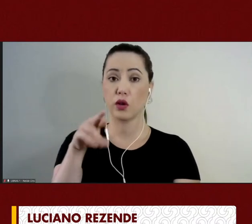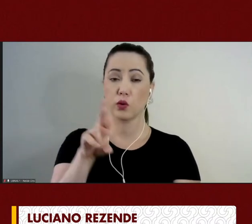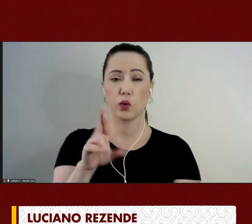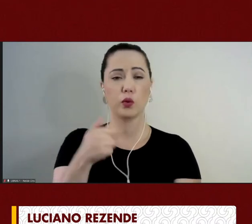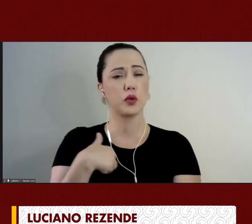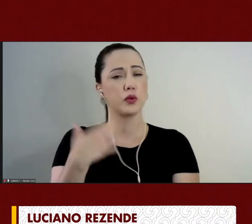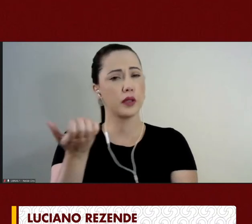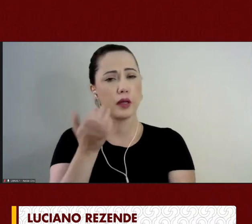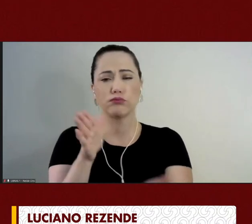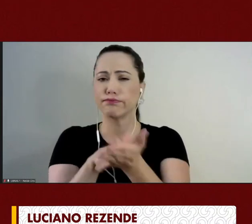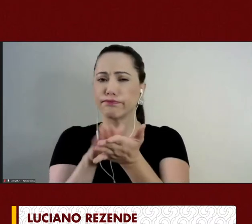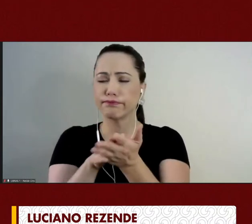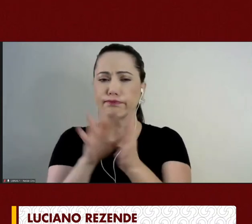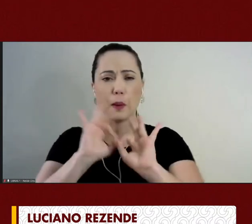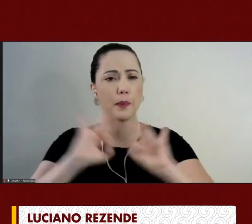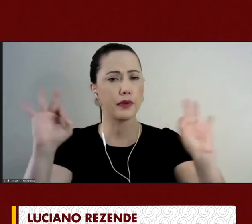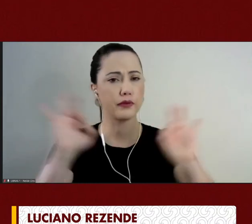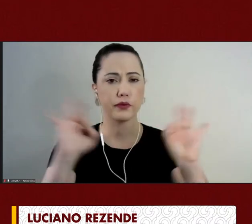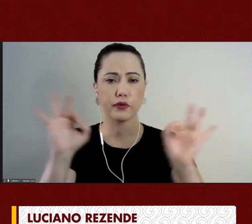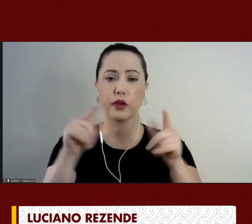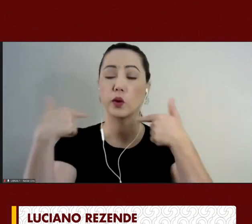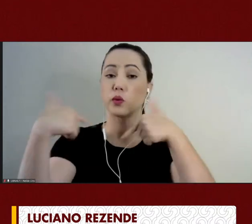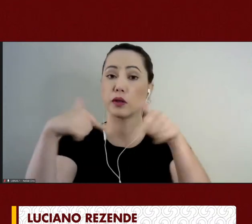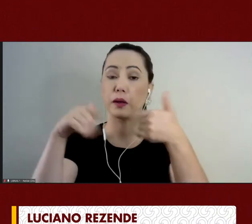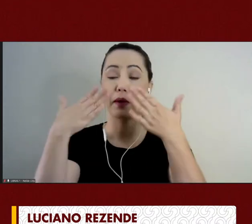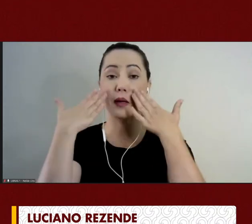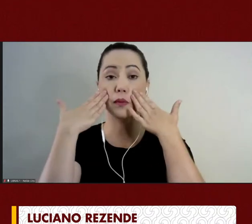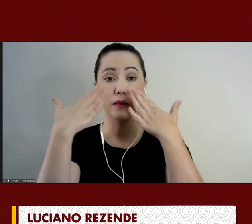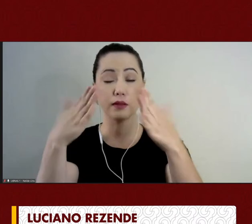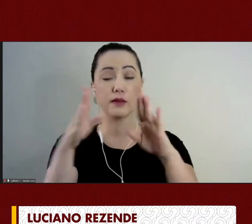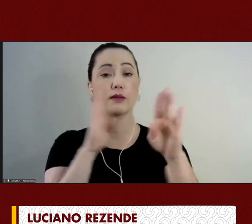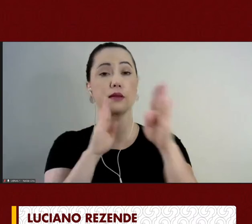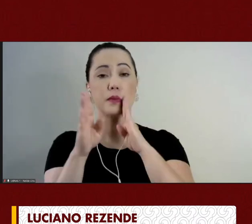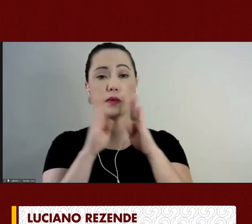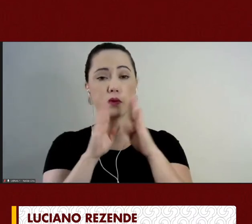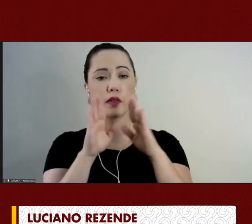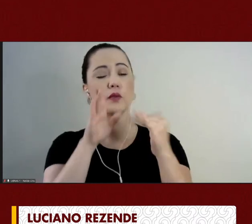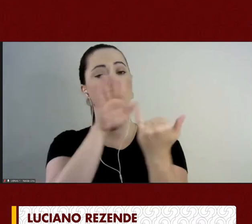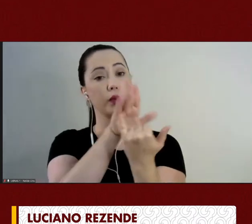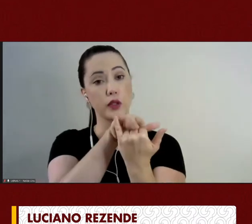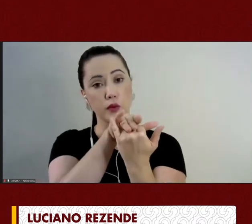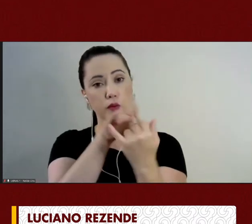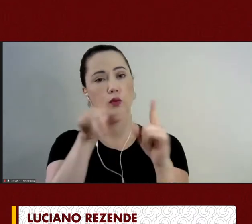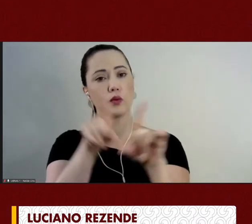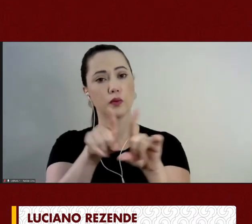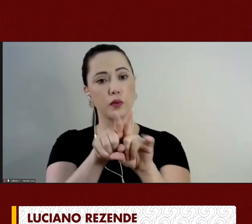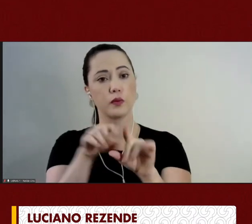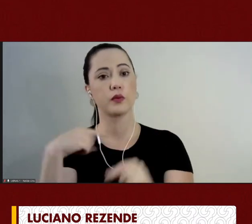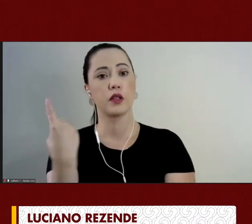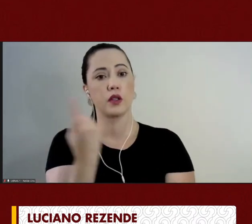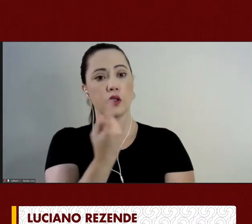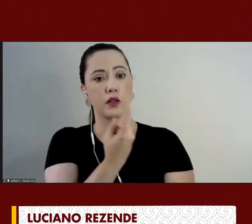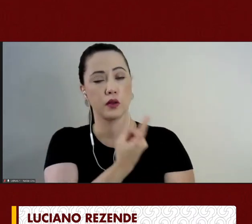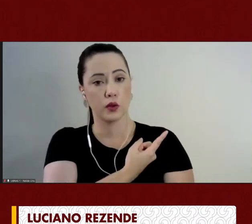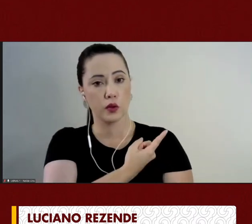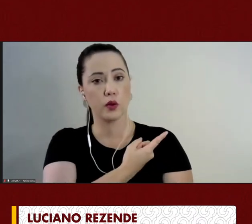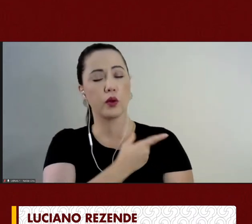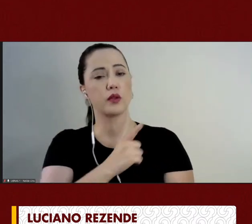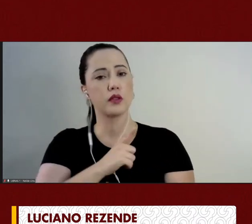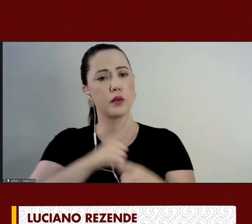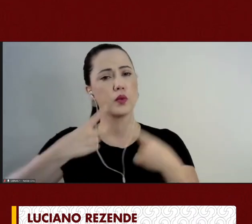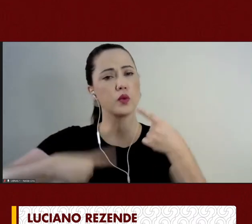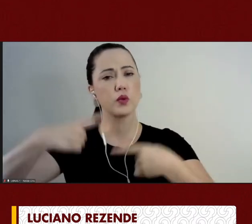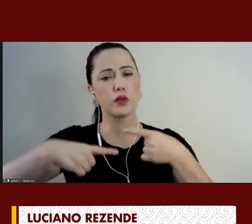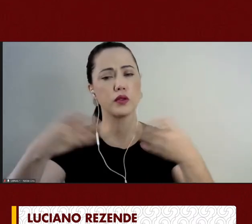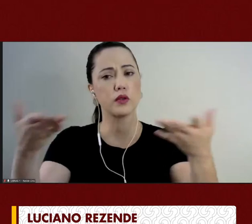excelente trabalho realizado, a transmissão pelo Facebook e YouTube. E nós vamos ter aqui um debate